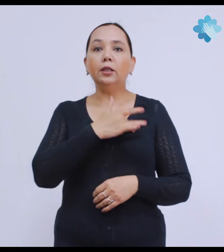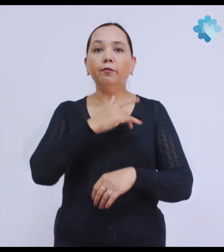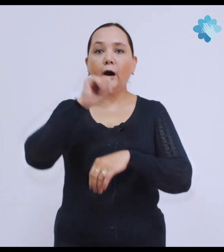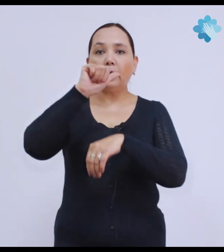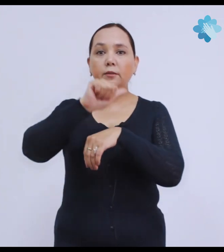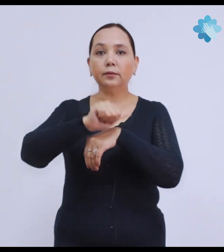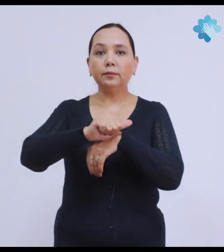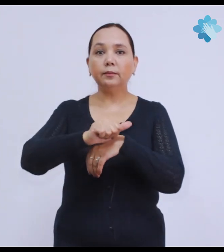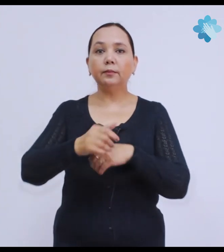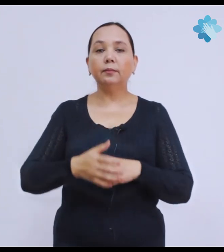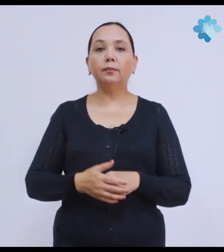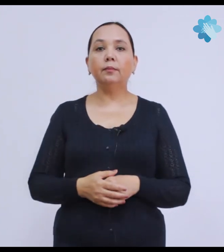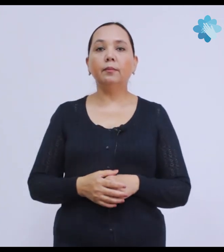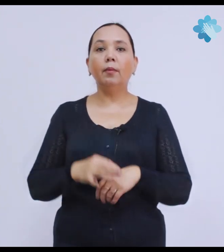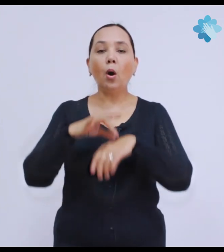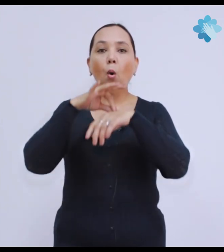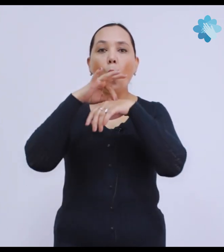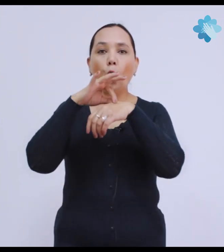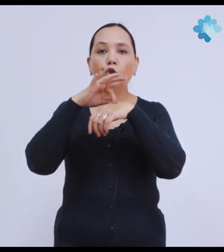инфаркт кожа